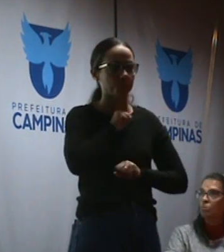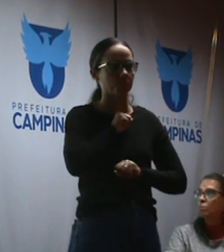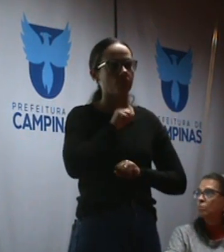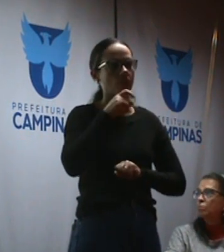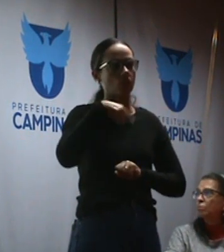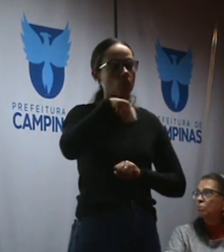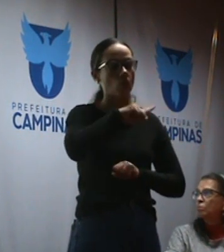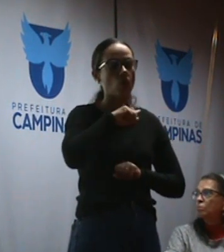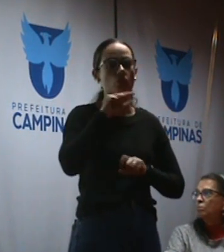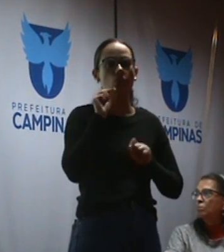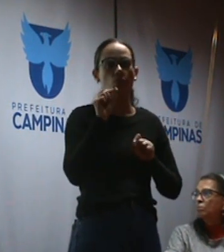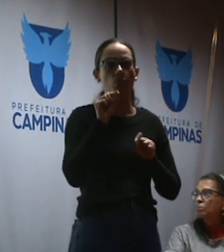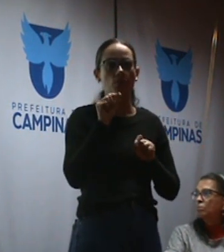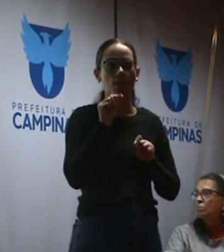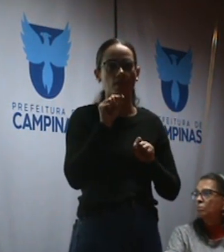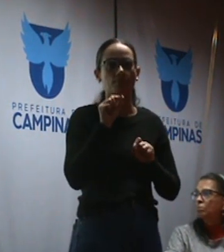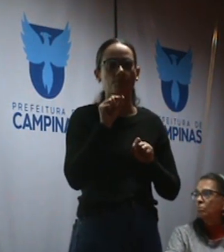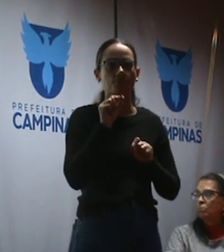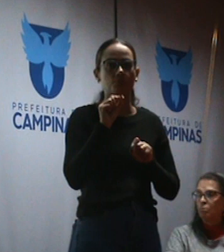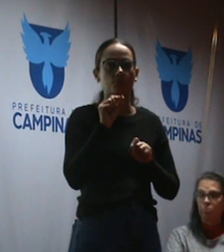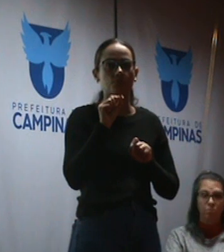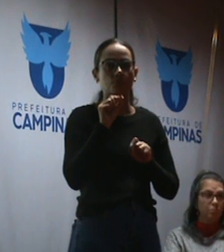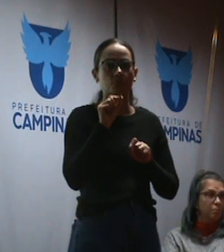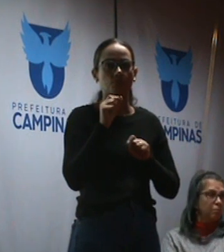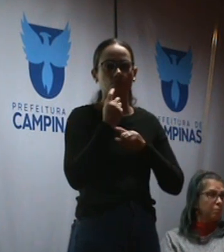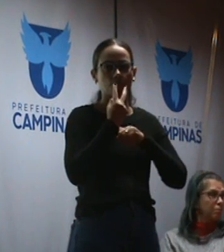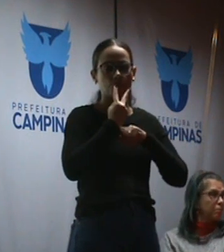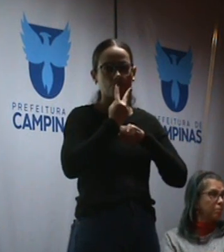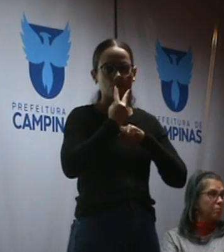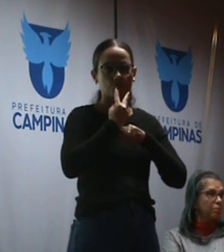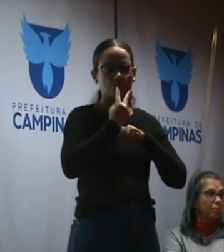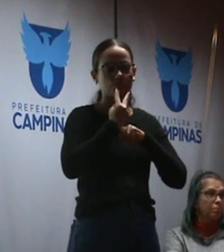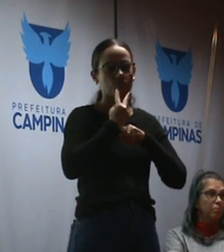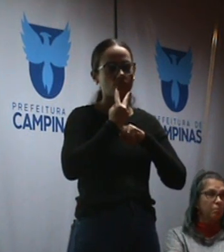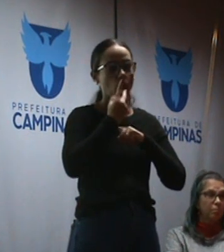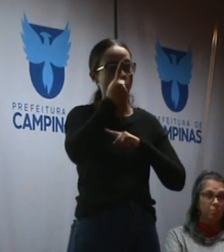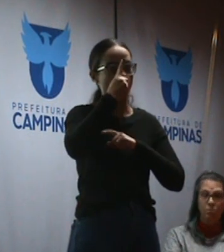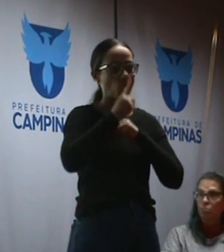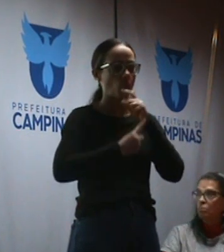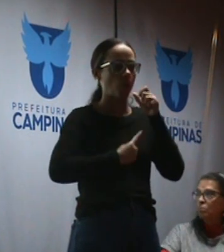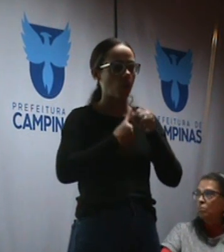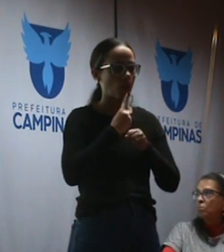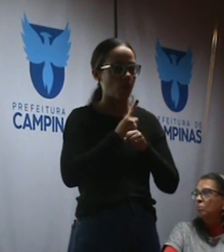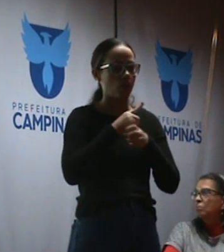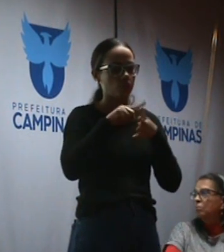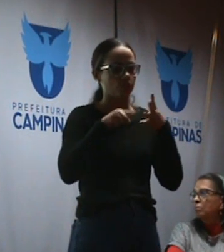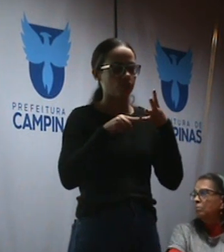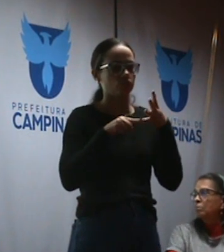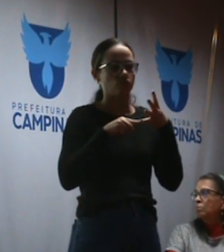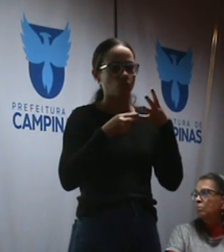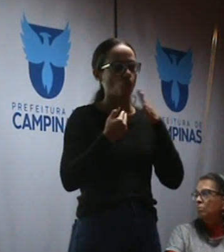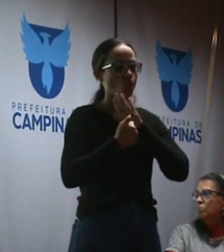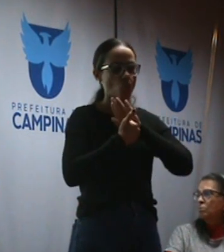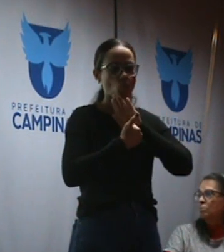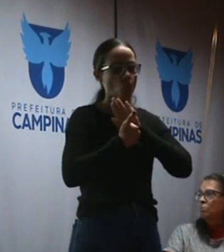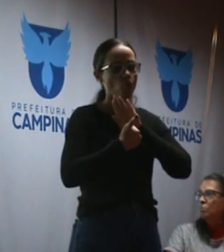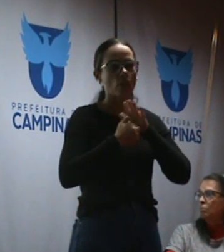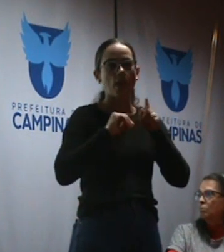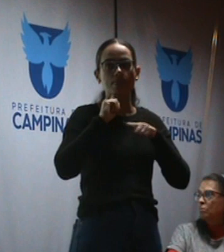fica imune por um ano aí até todos os tipos de vírus, depois de um ano só para esse tipo que a gente